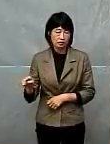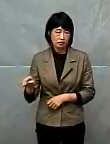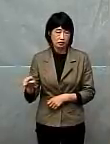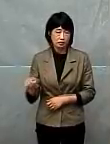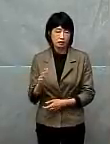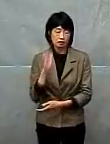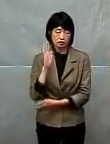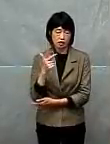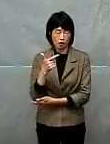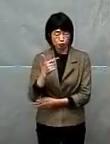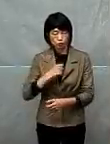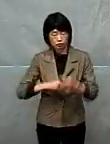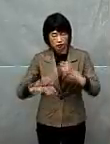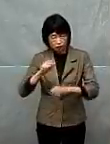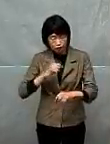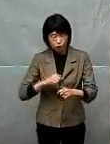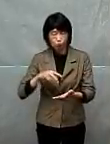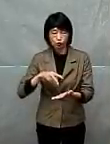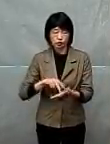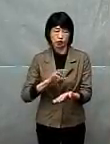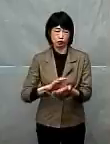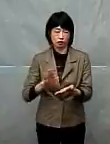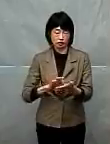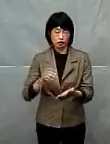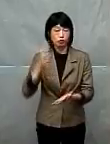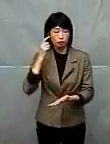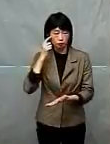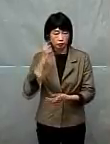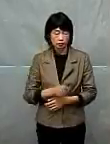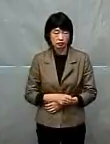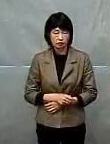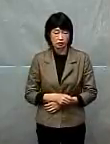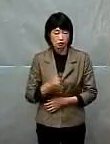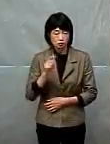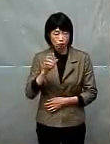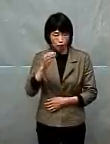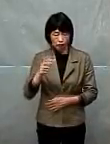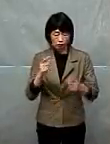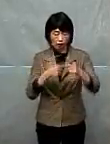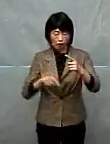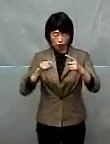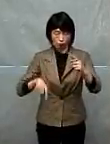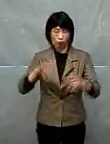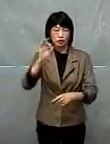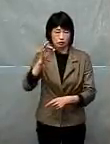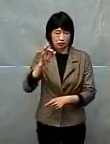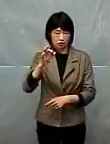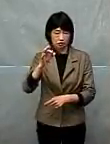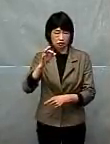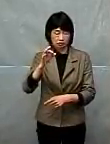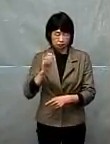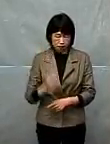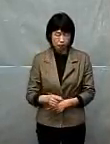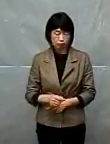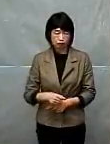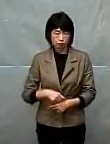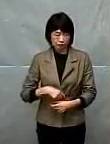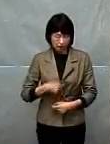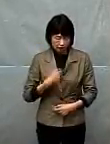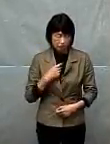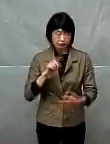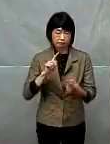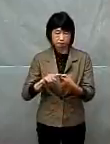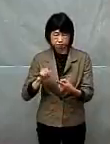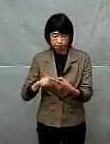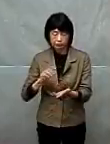政務活動に使われていると思います。公金でありますので本当に適切に、使っ